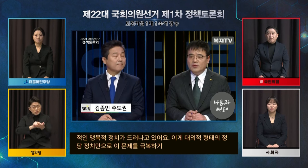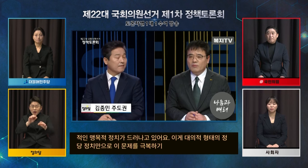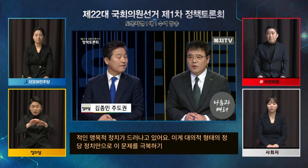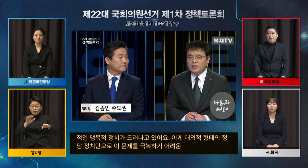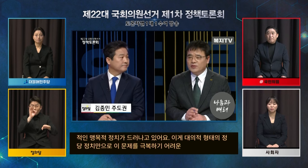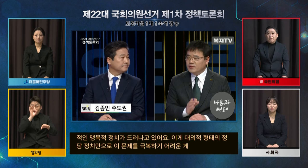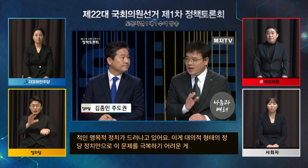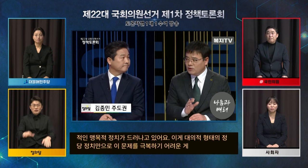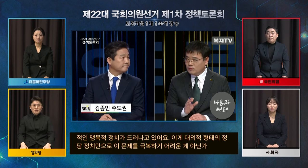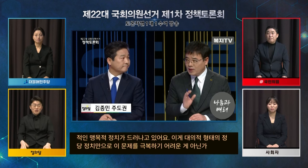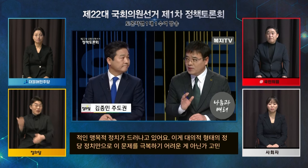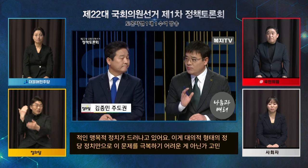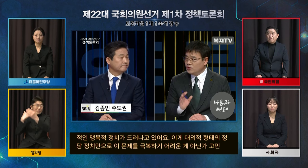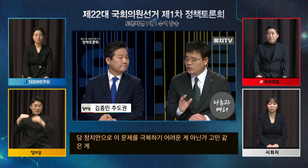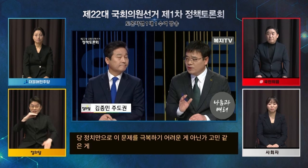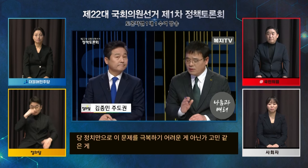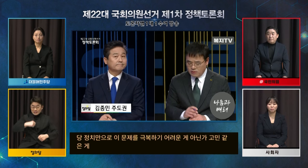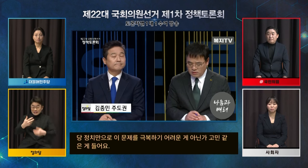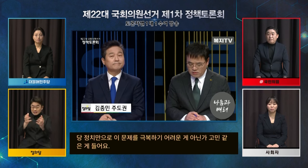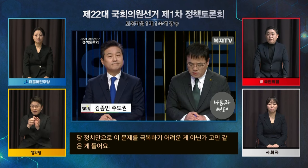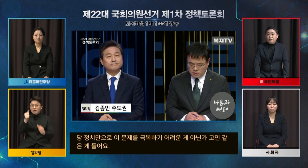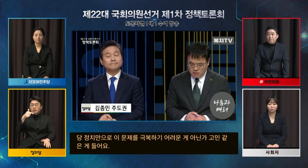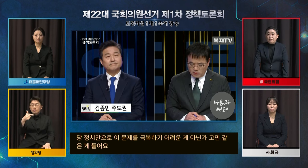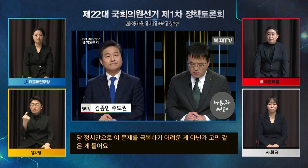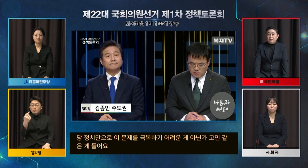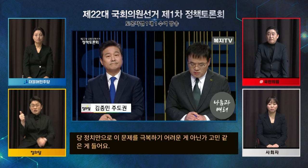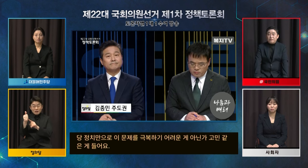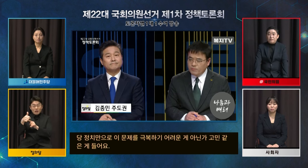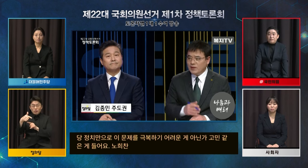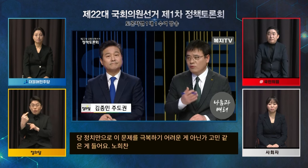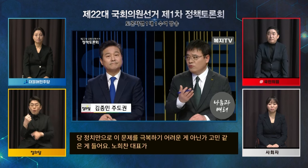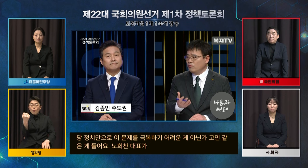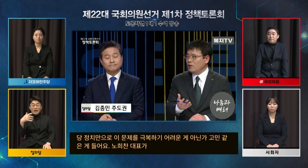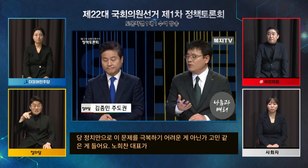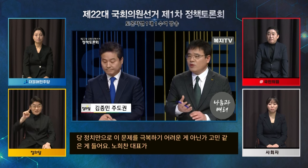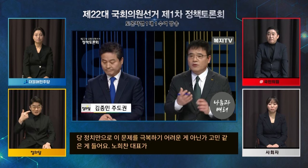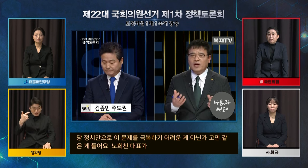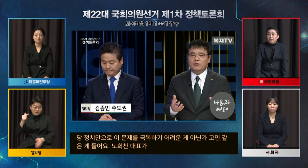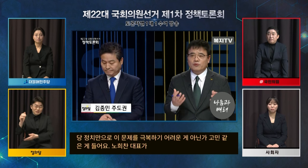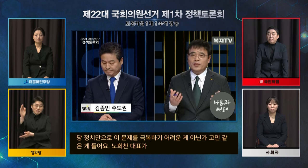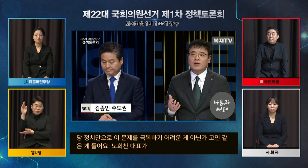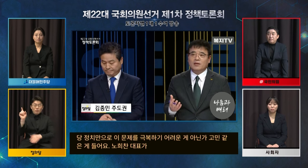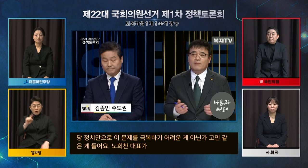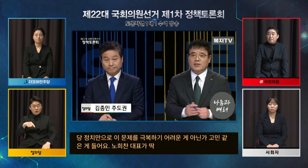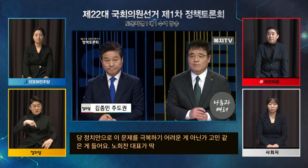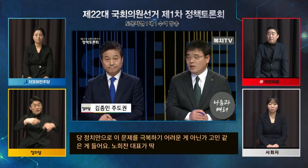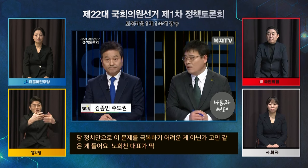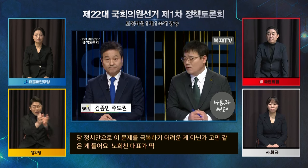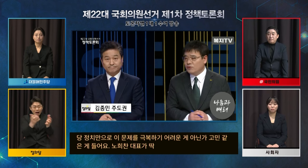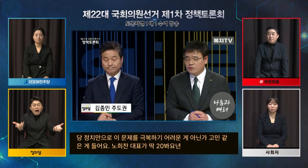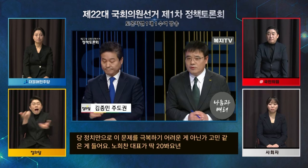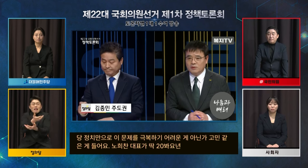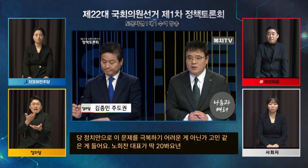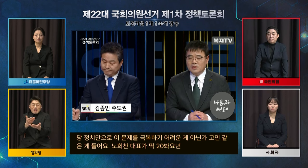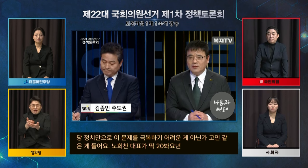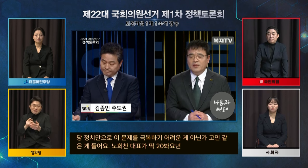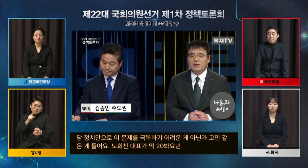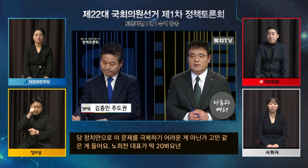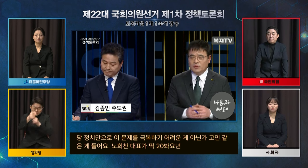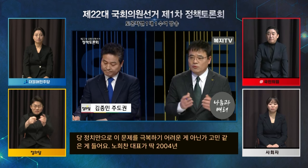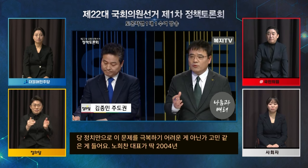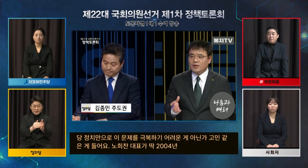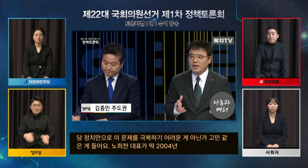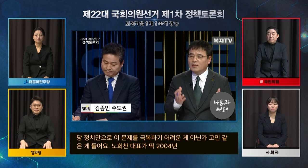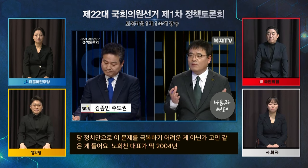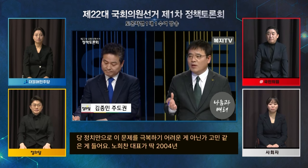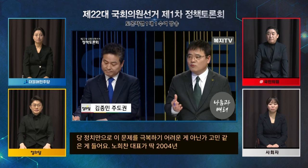노회선 대표가 2004년도 딱 20년 전인데요. 불판론을 들고 나면서 정당을 교체해달라 이렇게 말을 했거든요. 그때